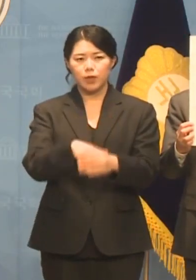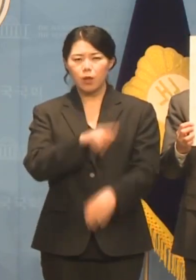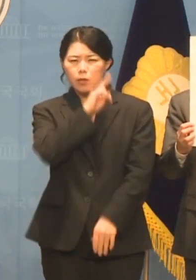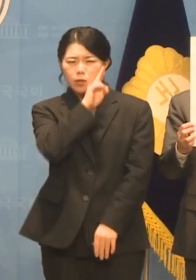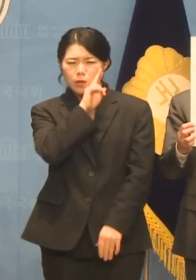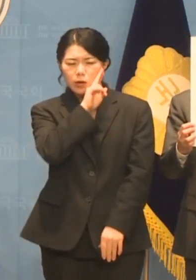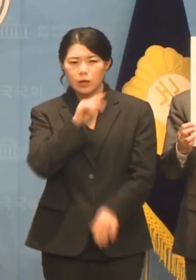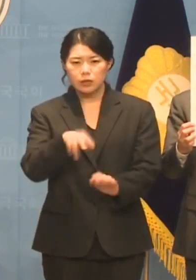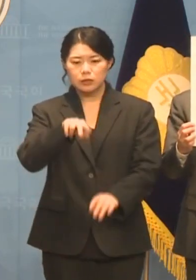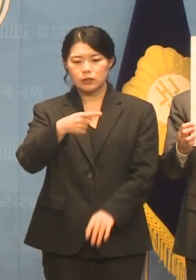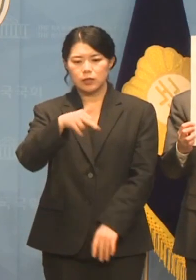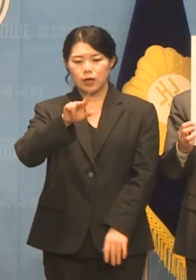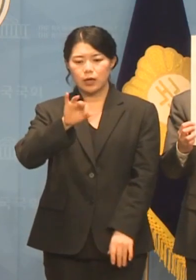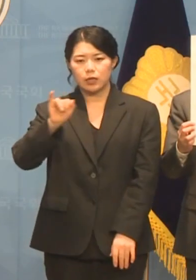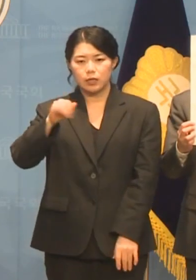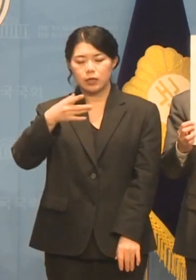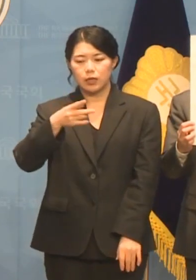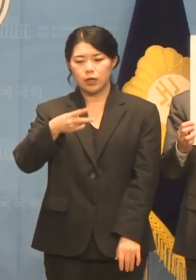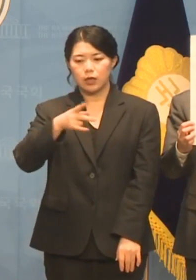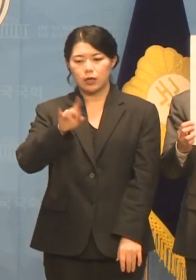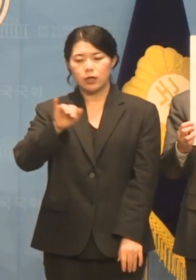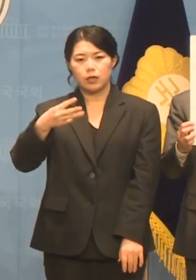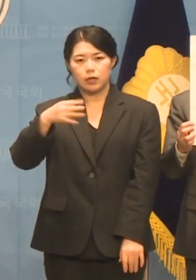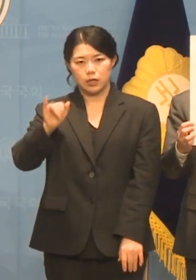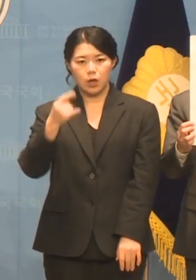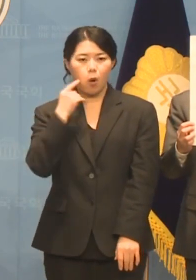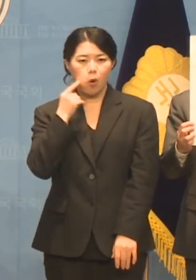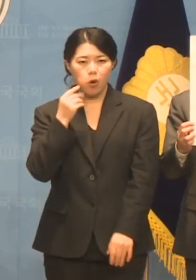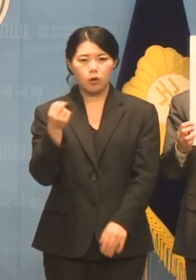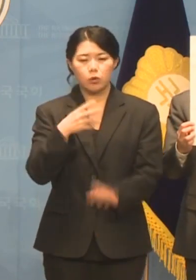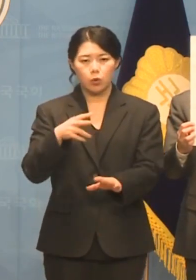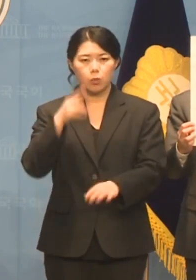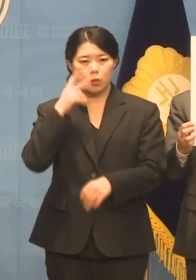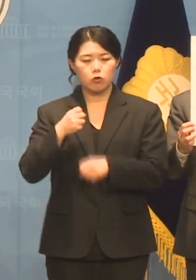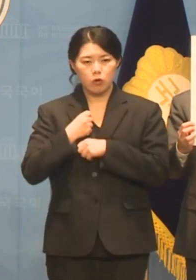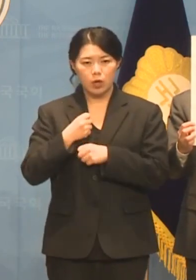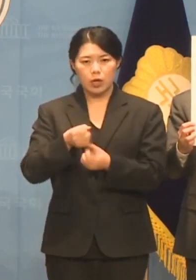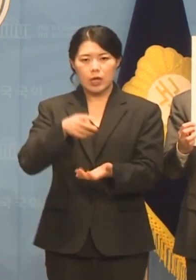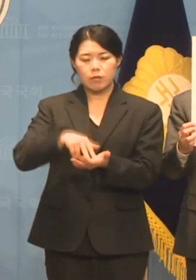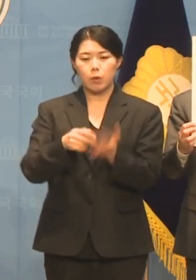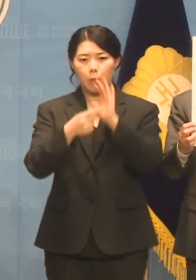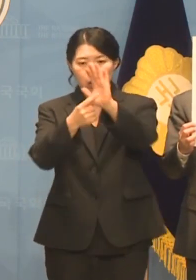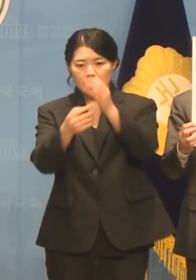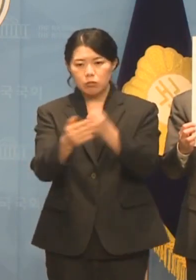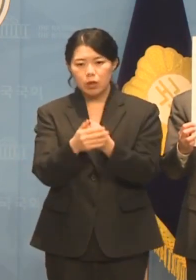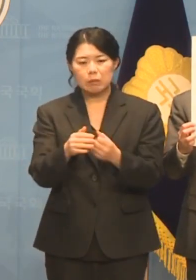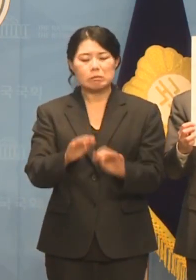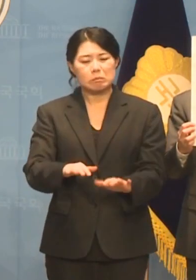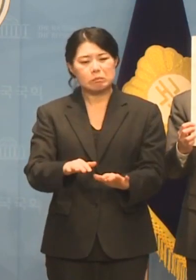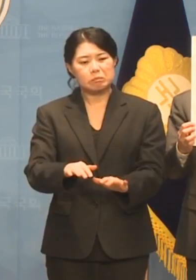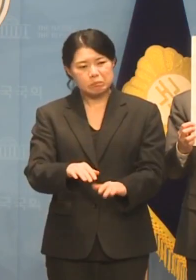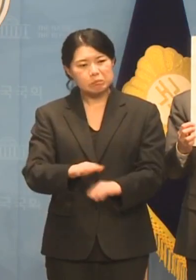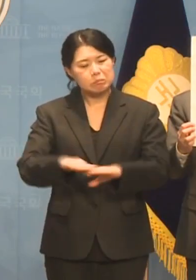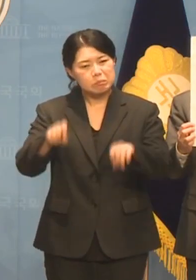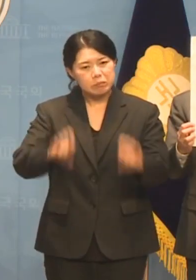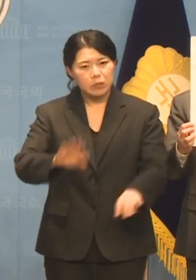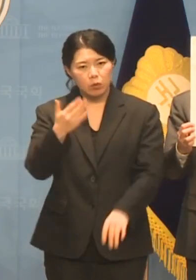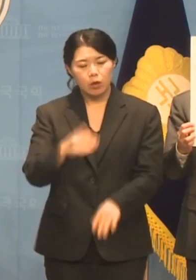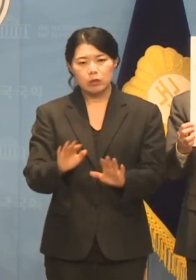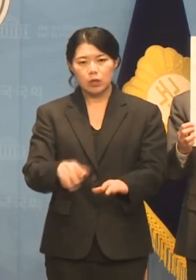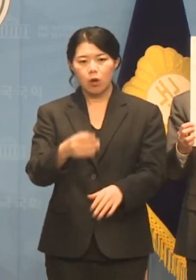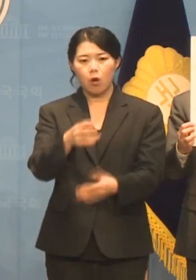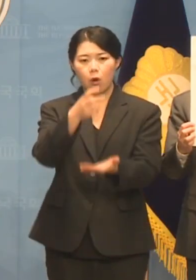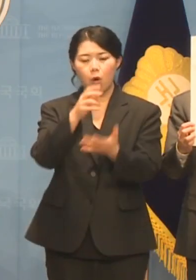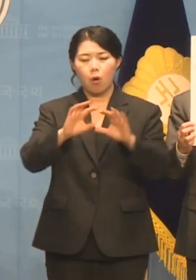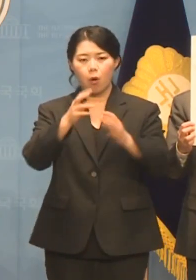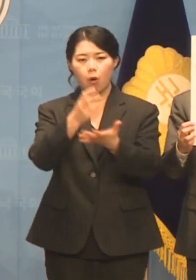음모론이 스카이데일리와 일베 해운 간 허위 제보 및 미군 입장 표명 등으로 힘을 잃자 헌법재판소 LPG